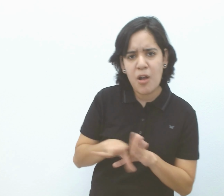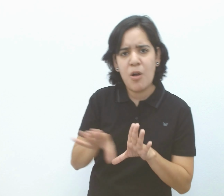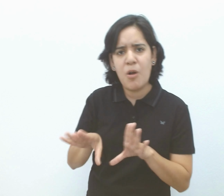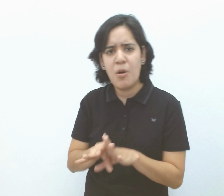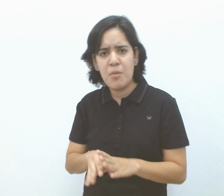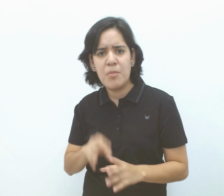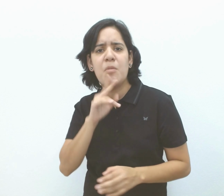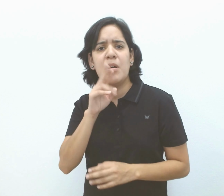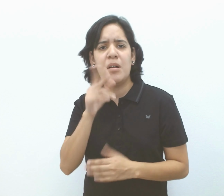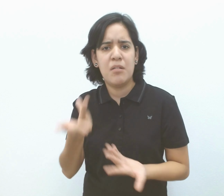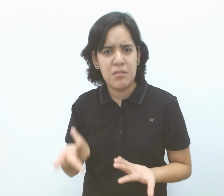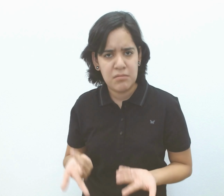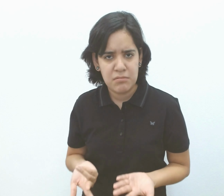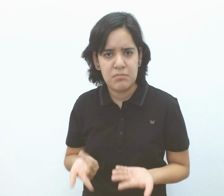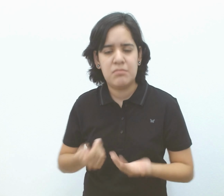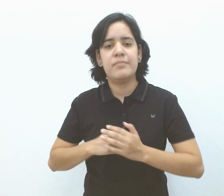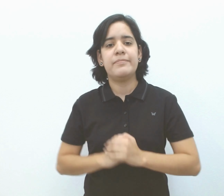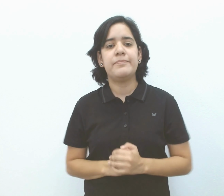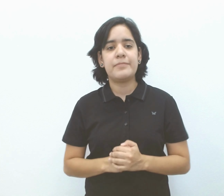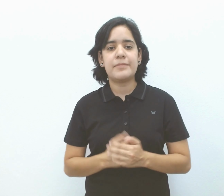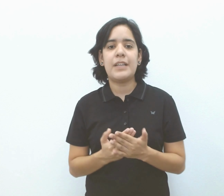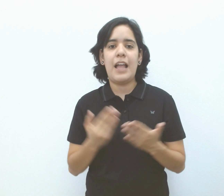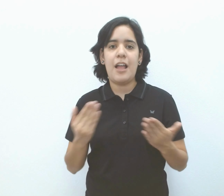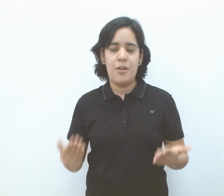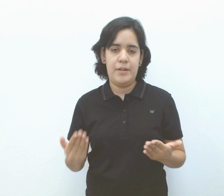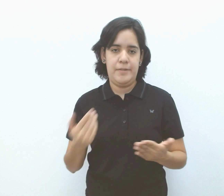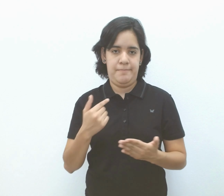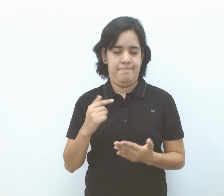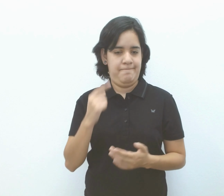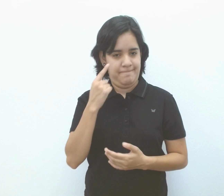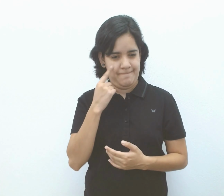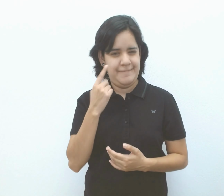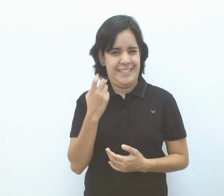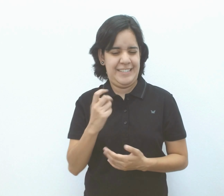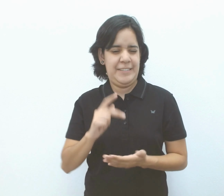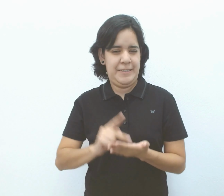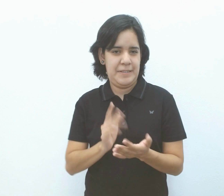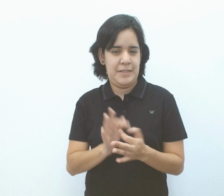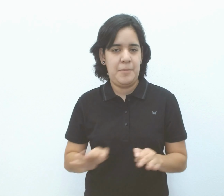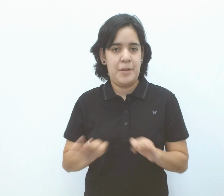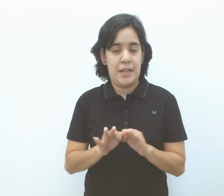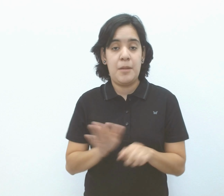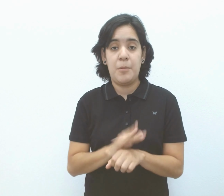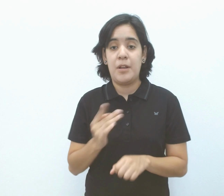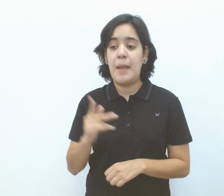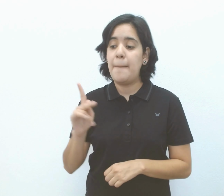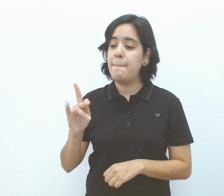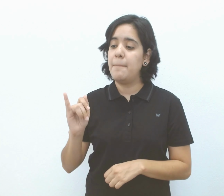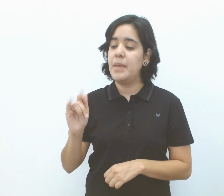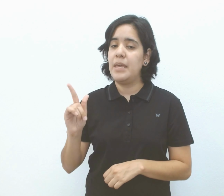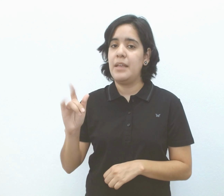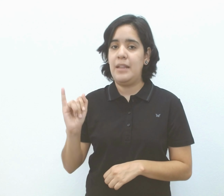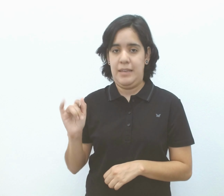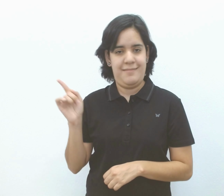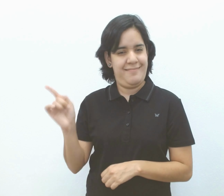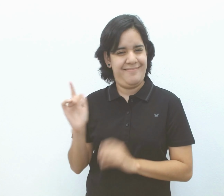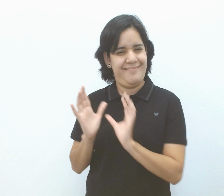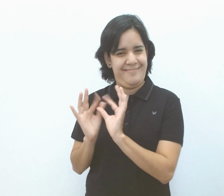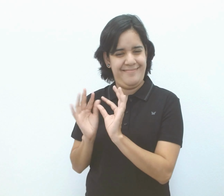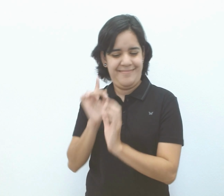lo largo de las etapas de su vida. Ahora, Moni, me gustaría como retomar esta parte porque Pili nos manda una pregunta concreta de su niña de 3 años, pero